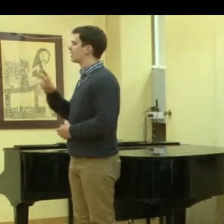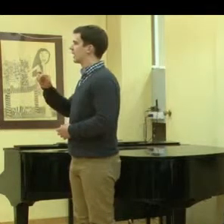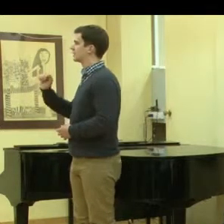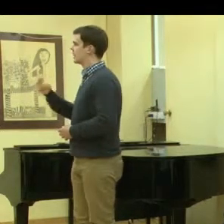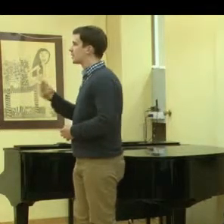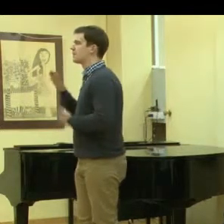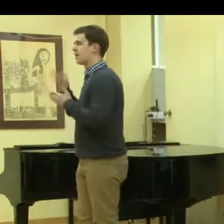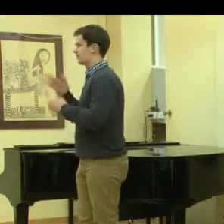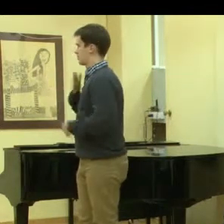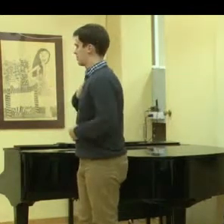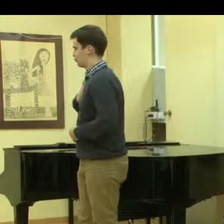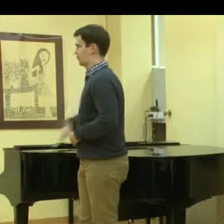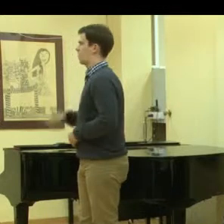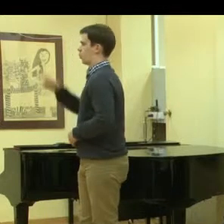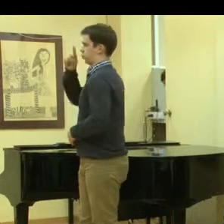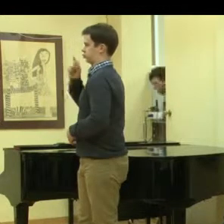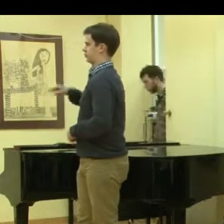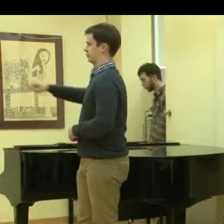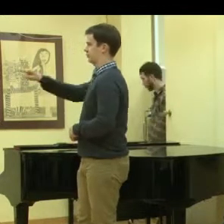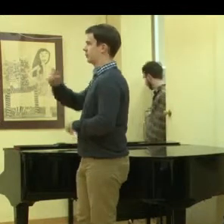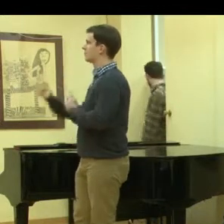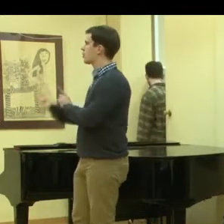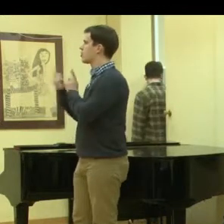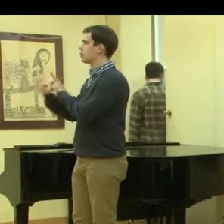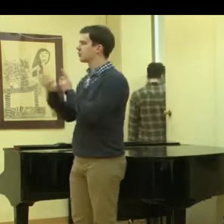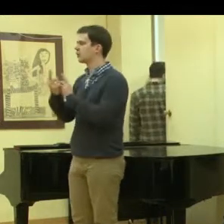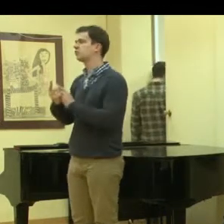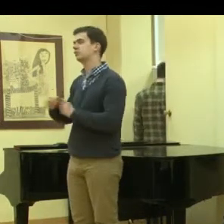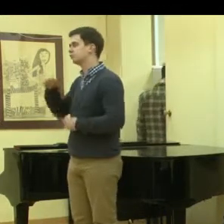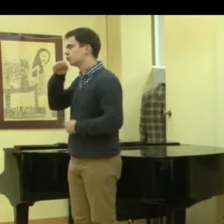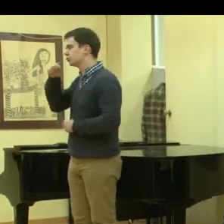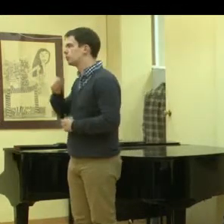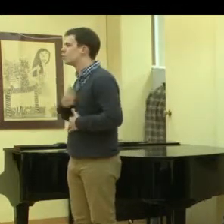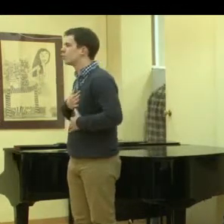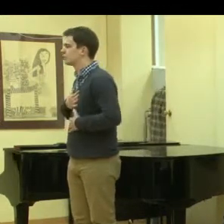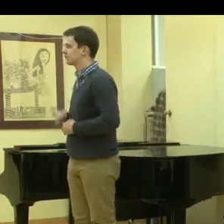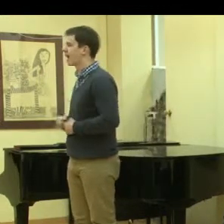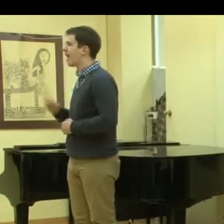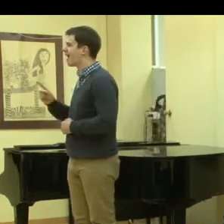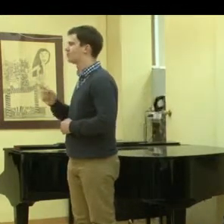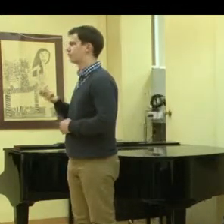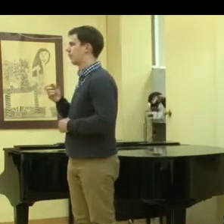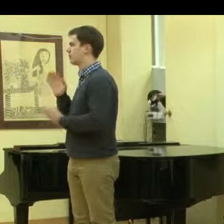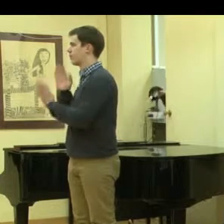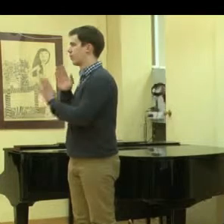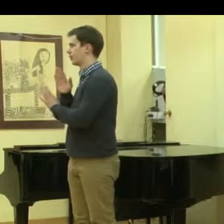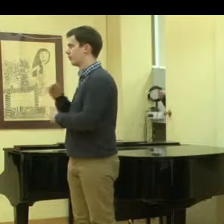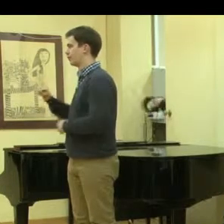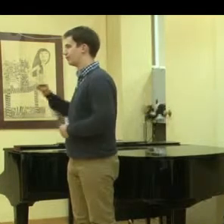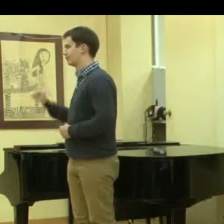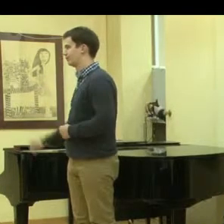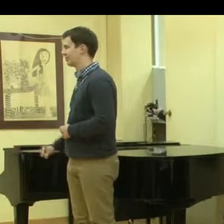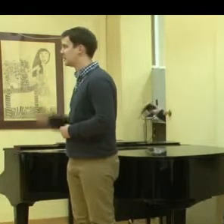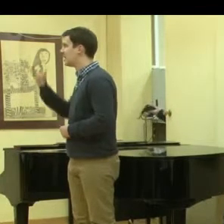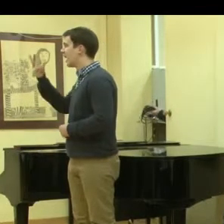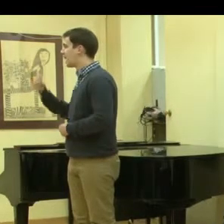w Polsce mu się bardzo podoba, to ludzie, kontakt z ludźmi, natomiast no, nie powie, że mu nie doskwiera troszeczkę klimat polski. No, obecnie też